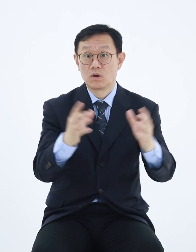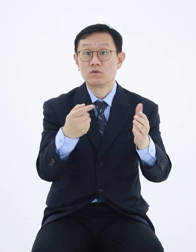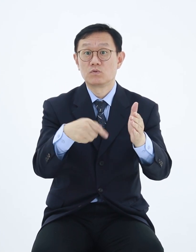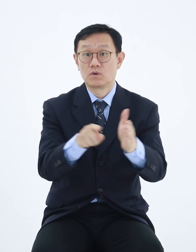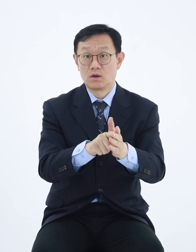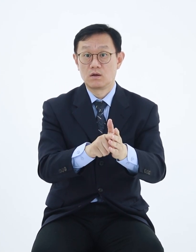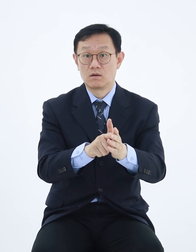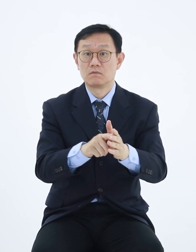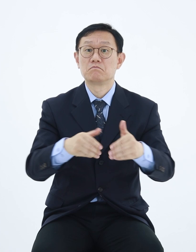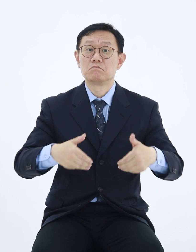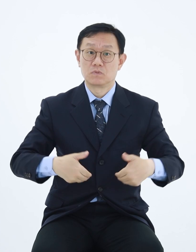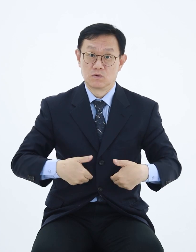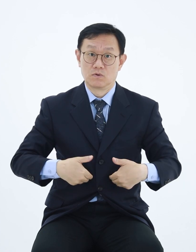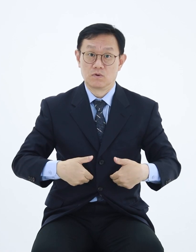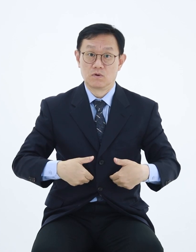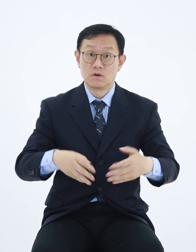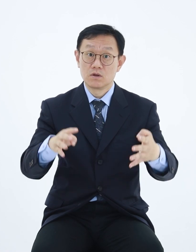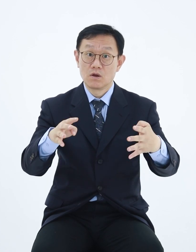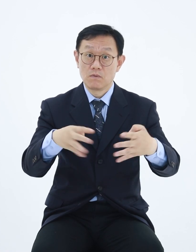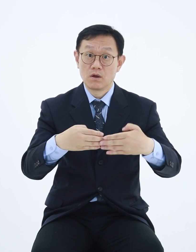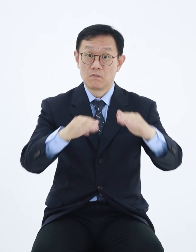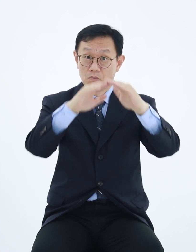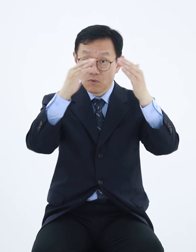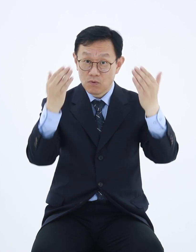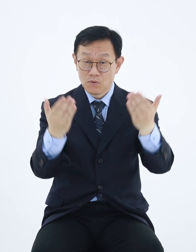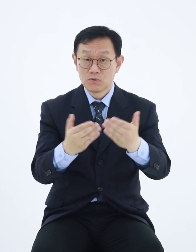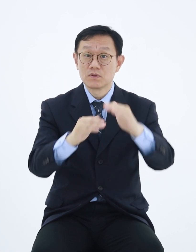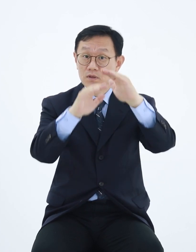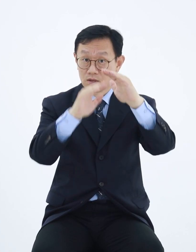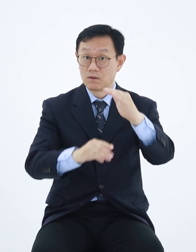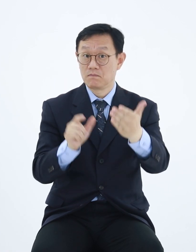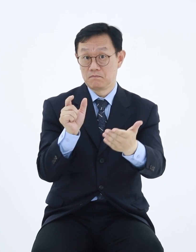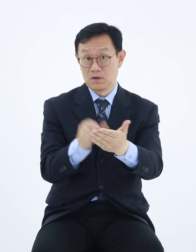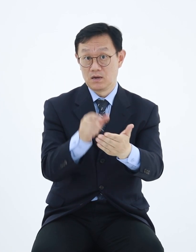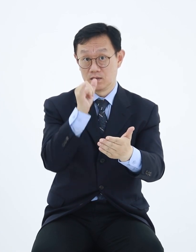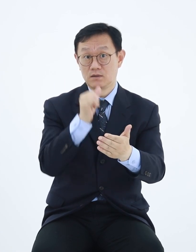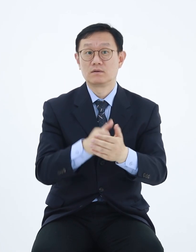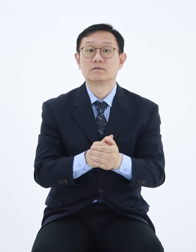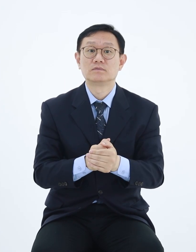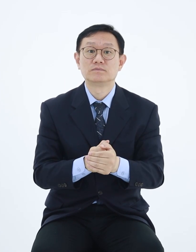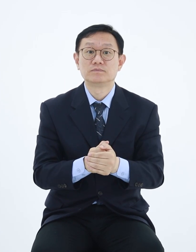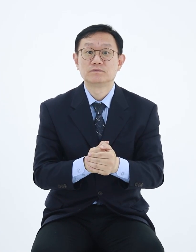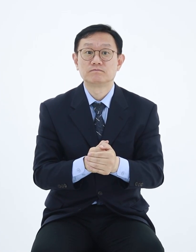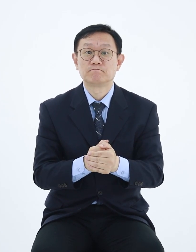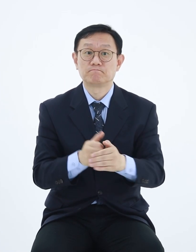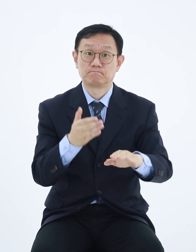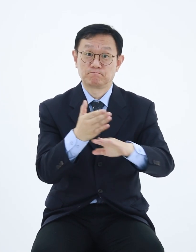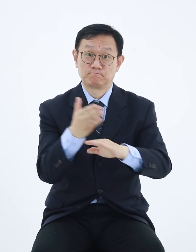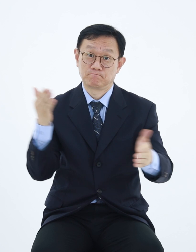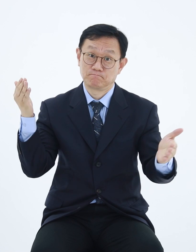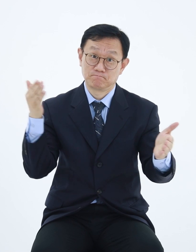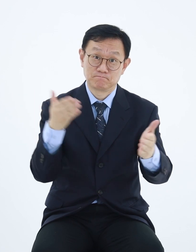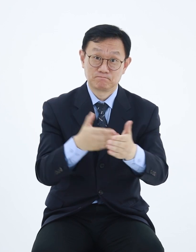필수적인 요소로서 협약의 거의 모든 조항에 규정되어 있다. 달성할 수 있는 최고 수준의